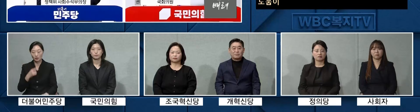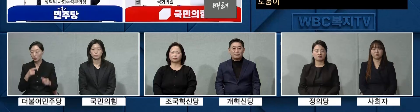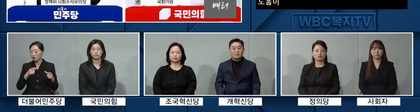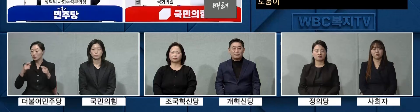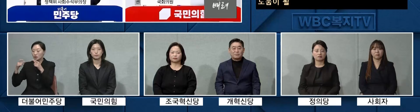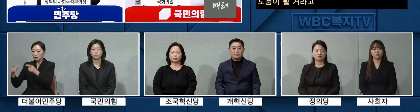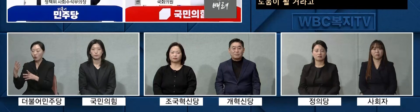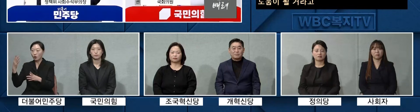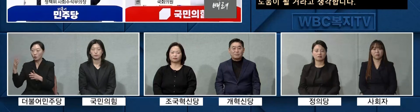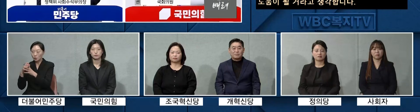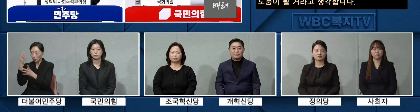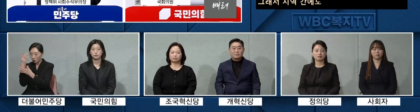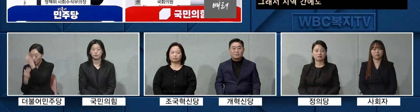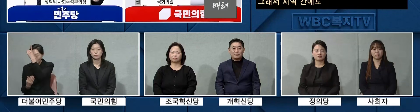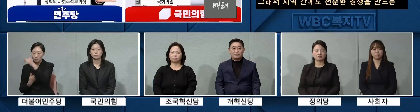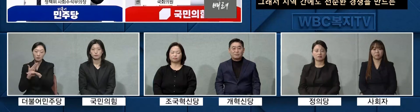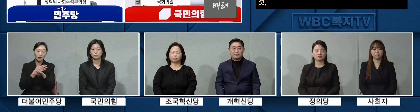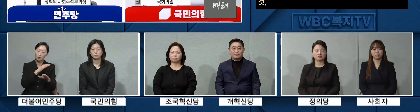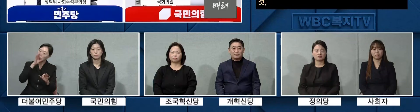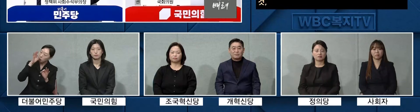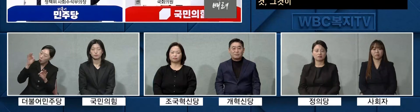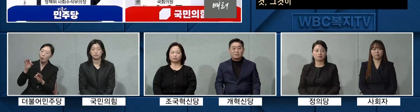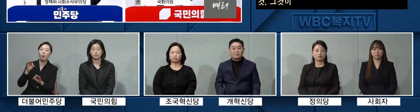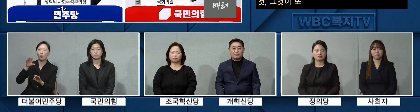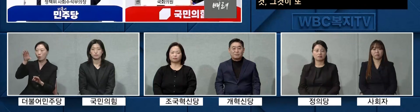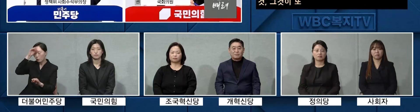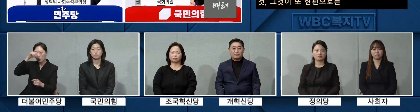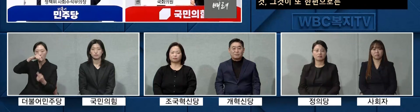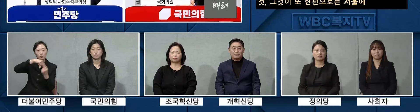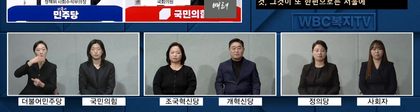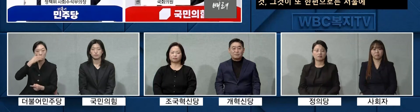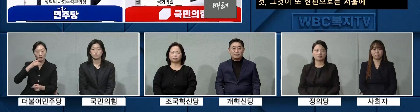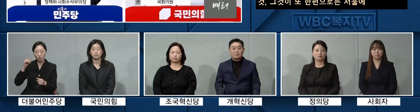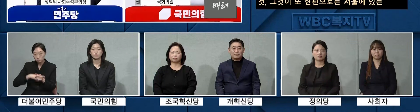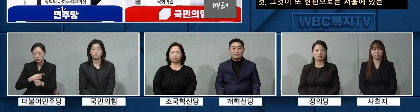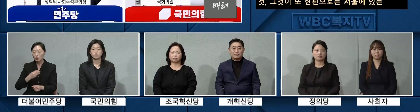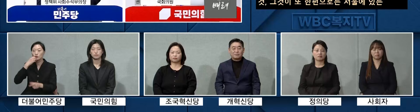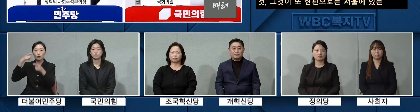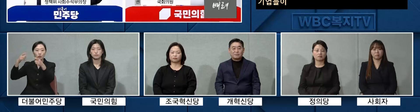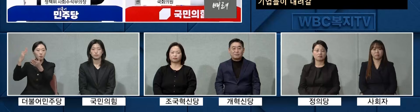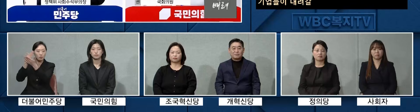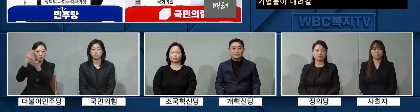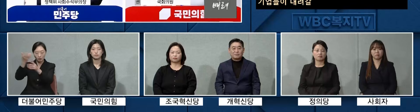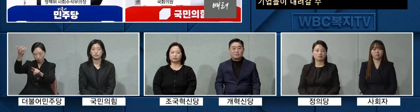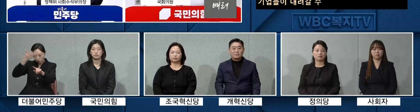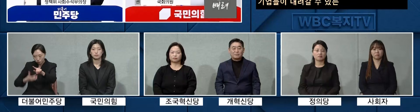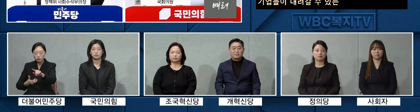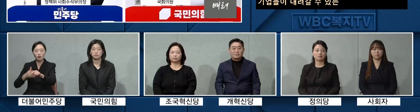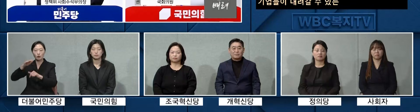것, 그것이 또 한편으로는 서울에 있는 많은 기업들이 내려갈 수 있는 여건을 만들지 않겠습니까?